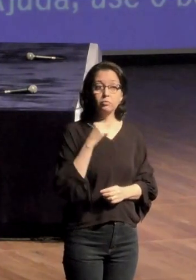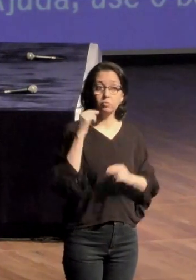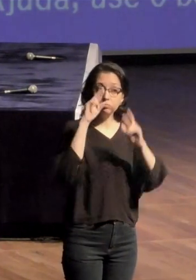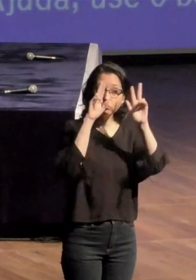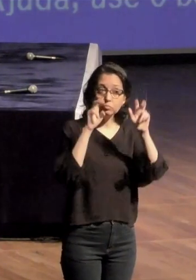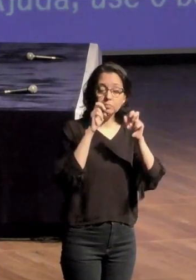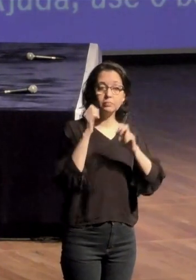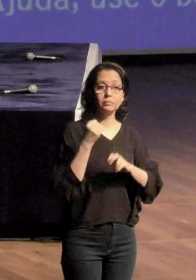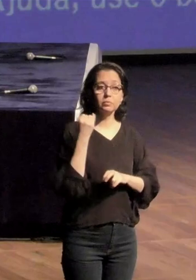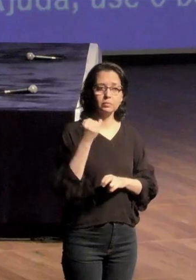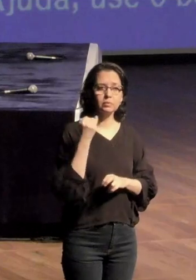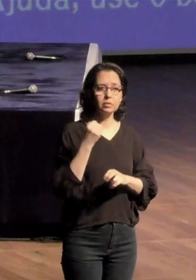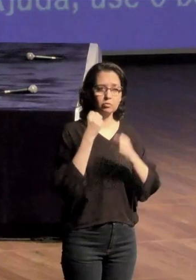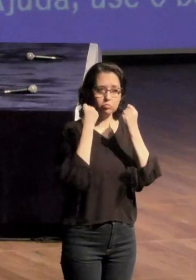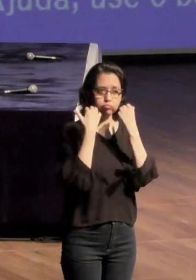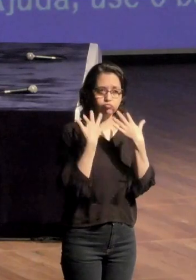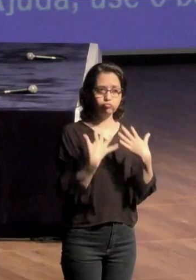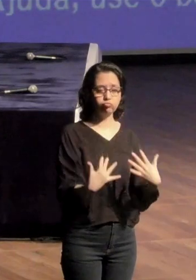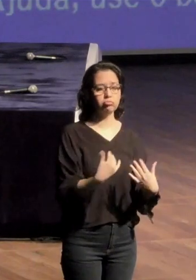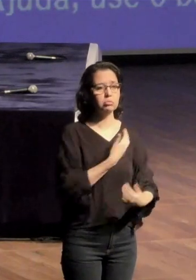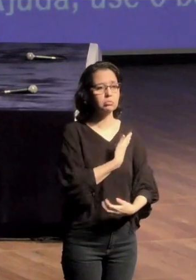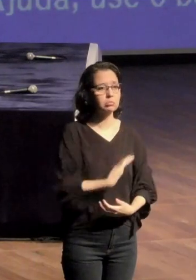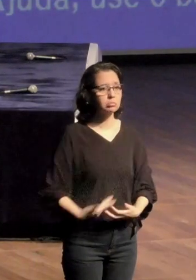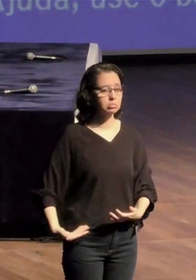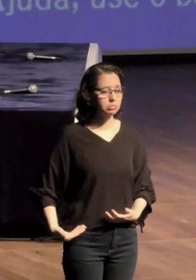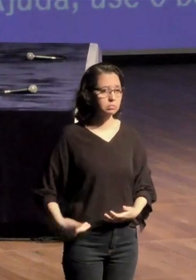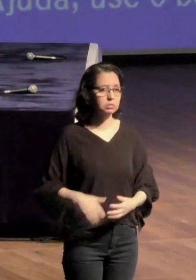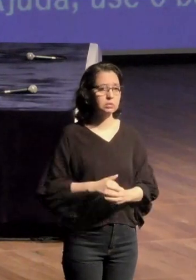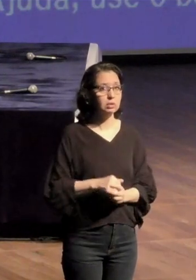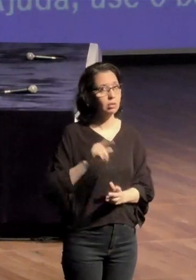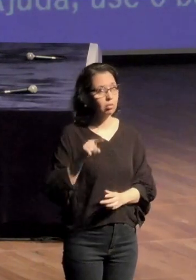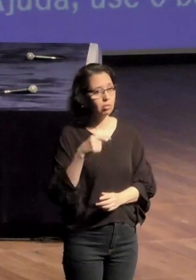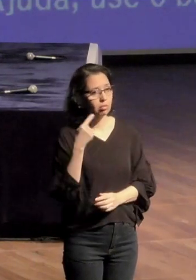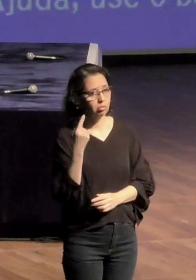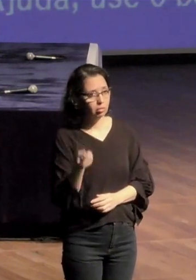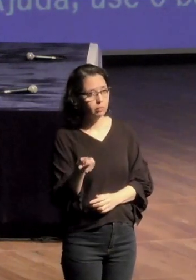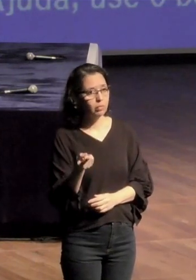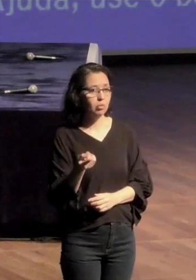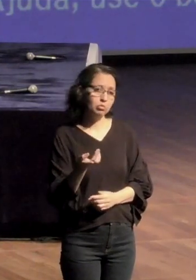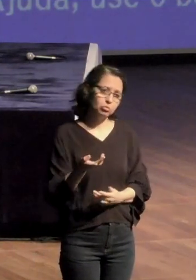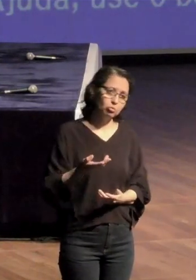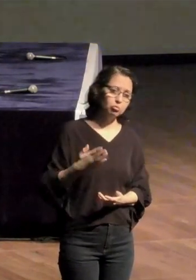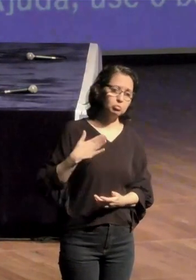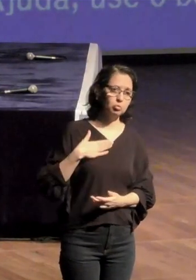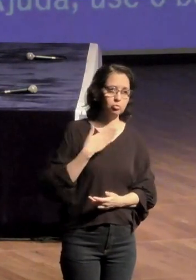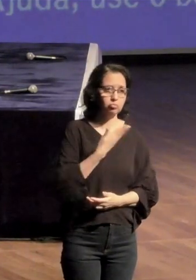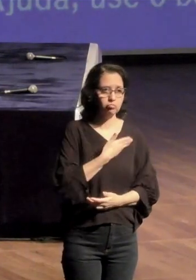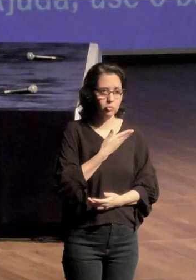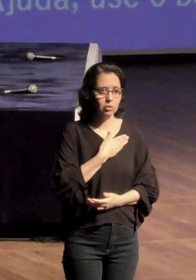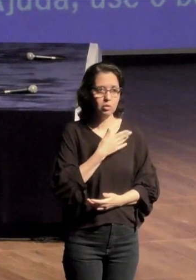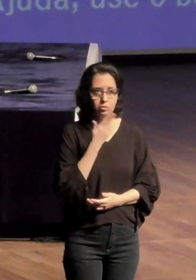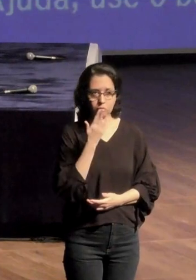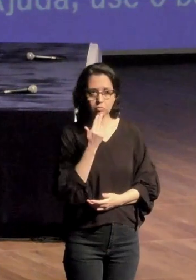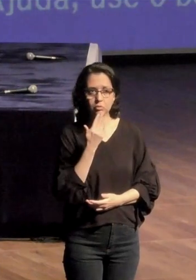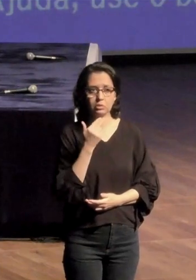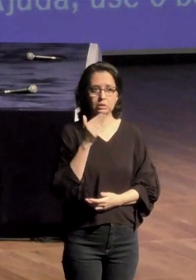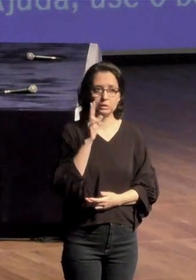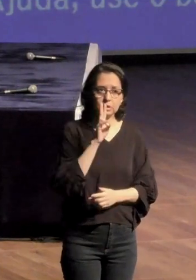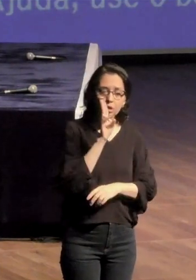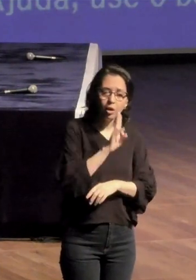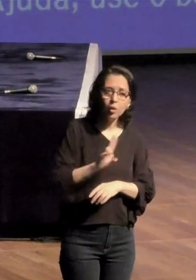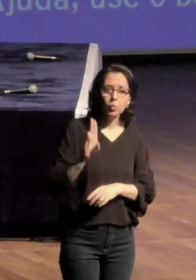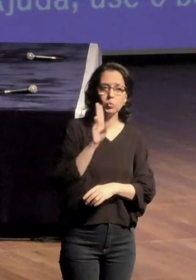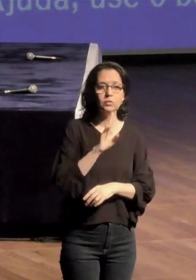e até assim depois de trocar com os meus pares aqui com a galera também da Universidade